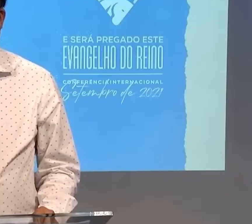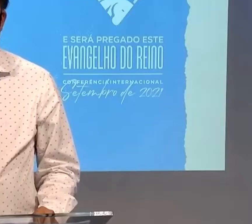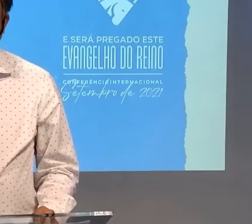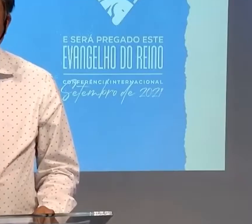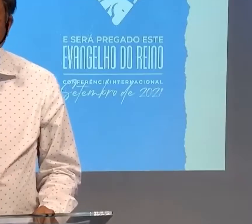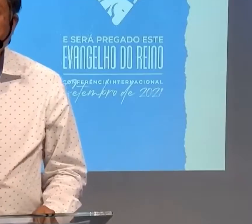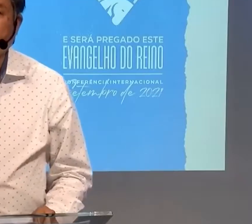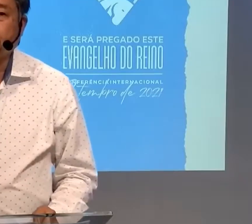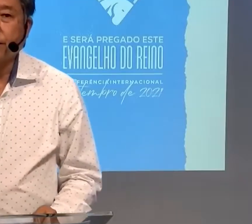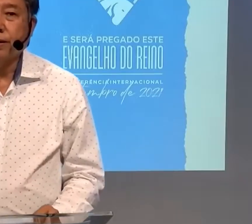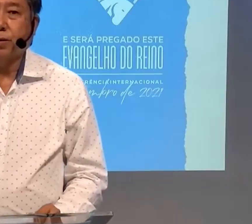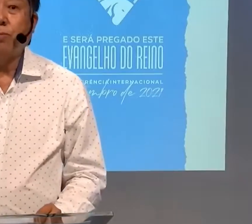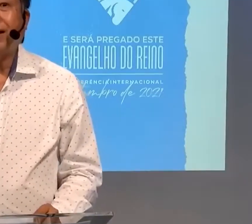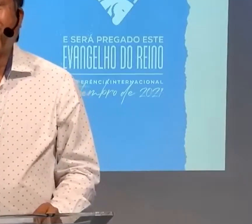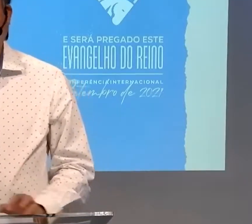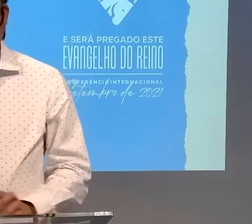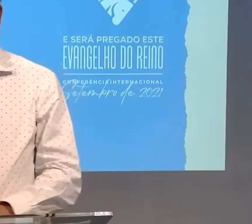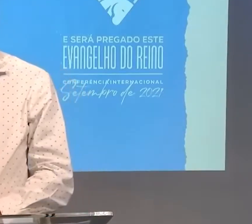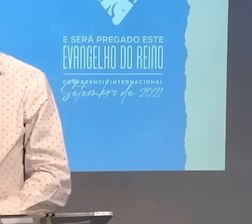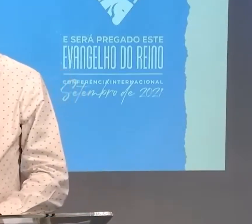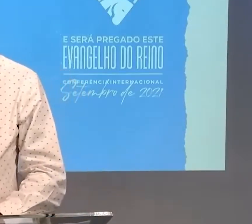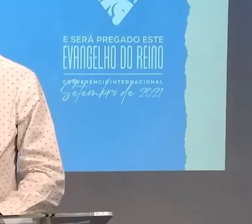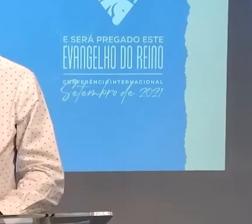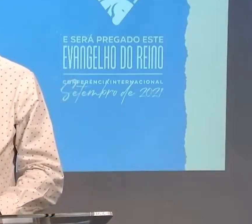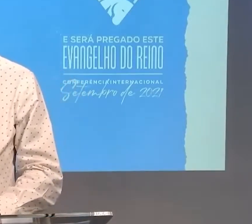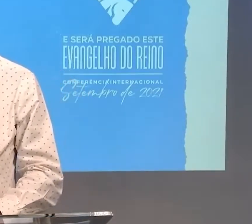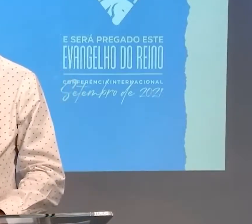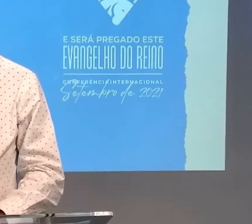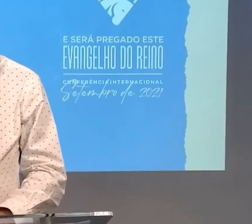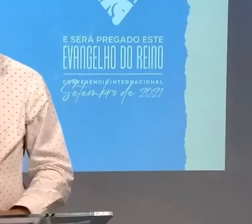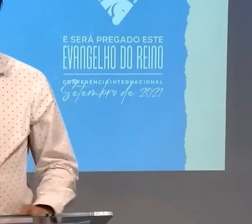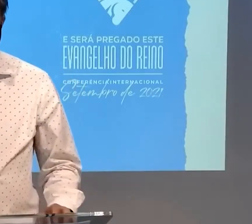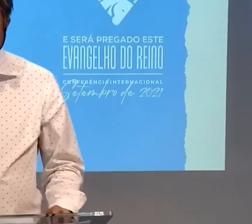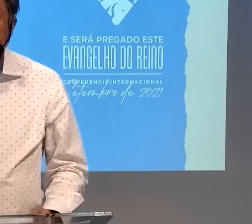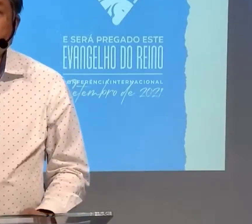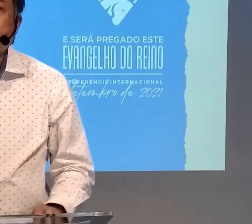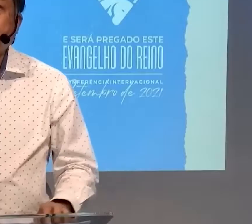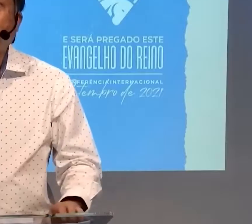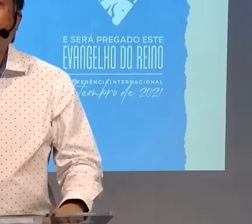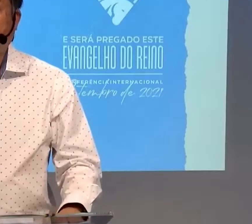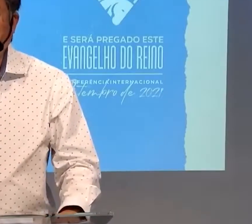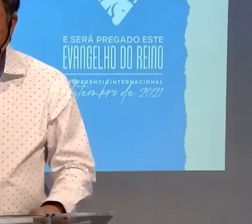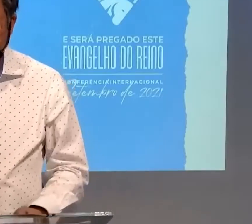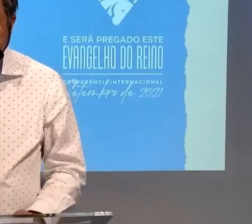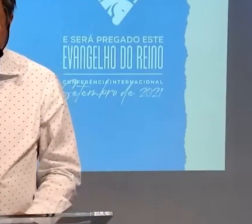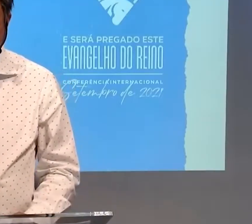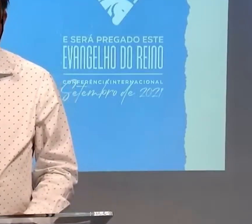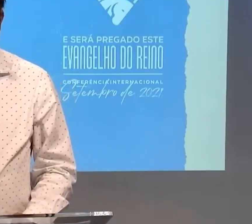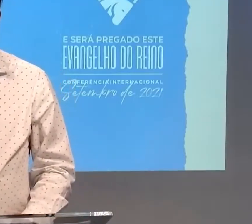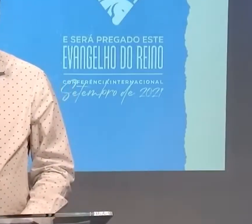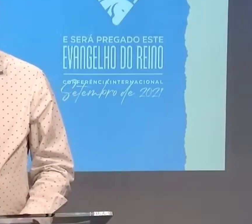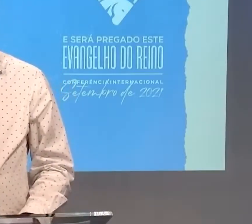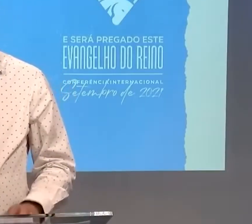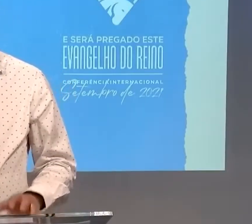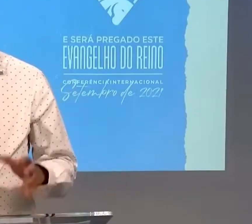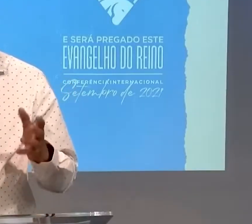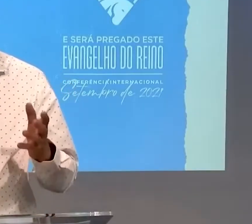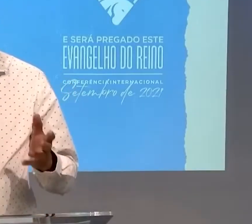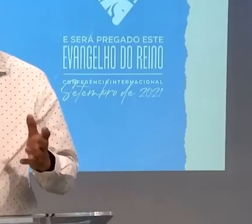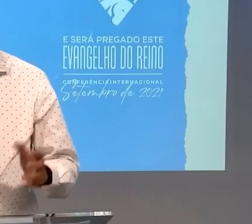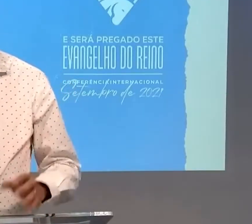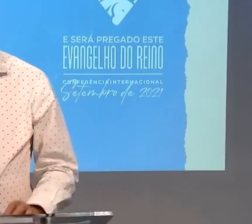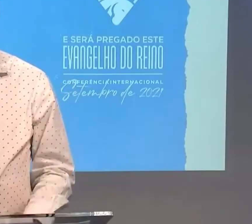Qual seria o milagre de Deus conseguir enviar o seu Filho e